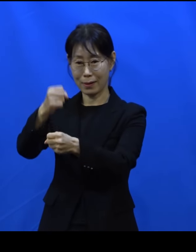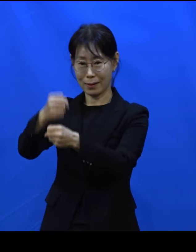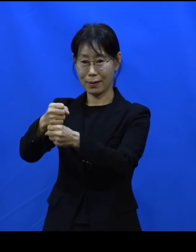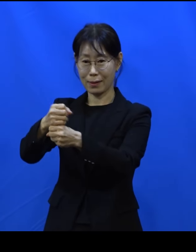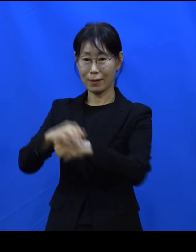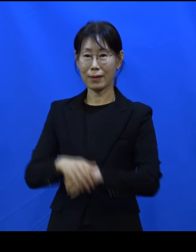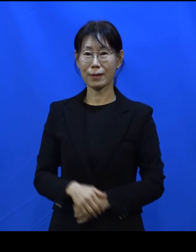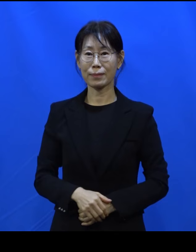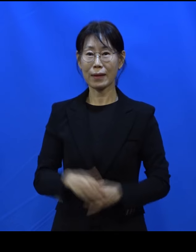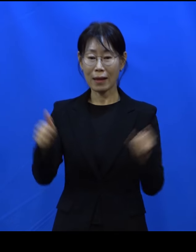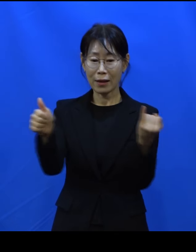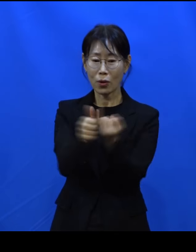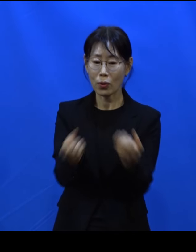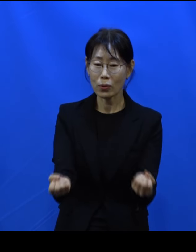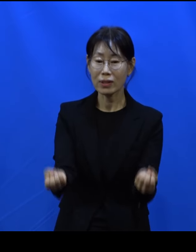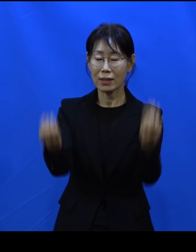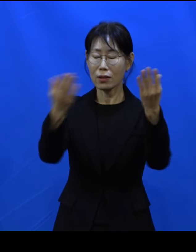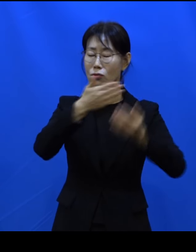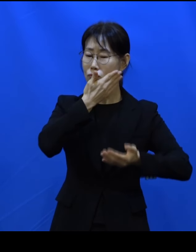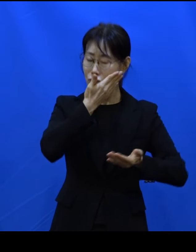그래서 결혼식은 중요한 겁니다.